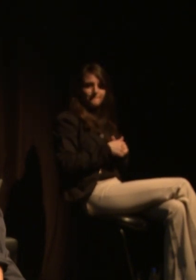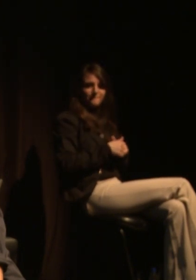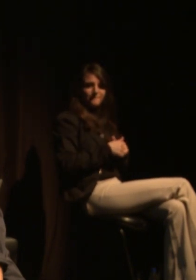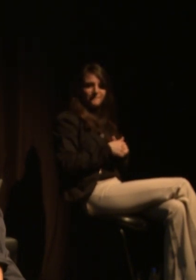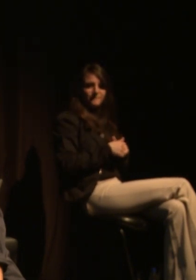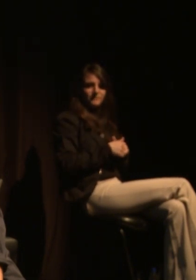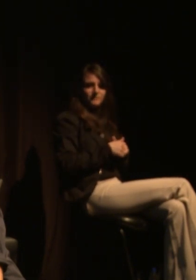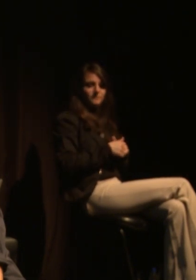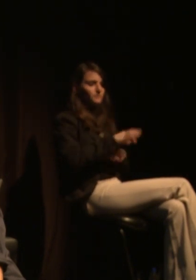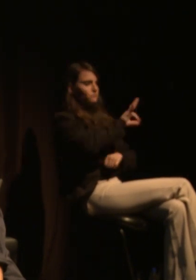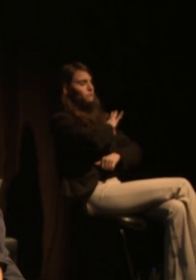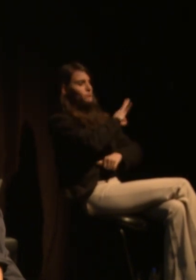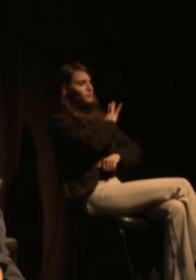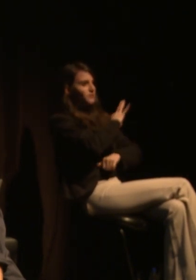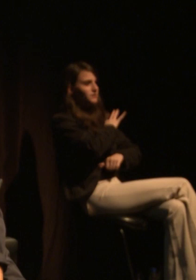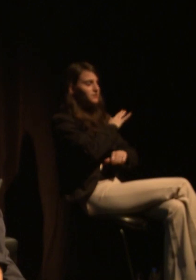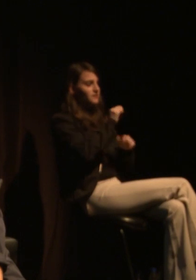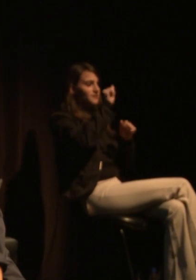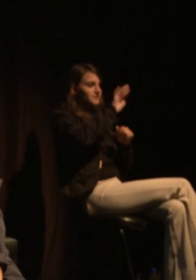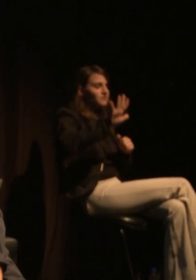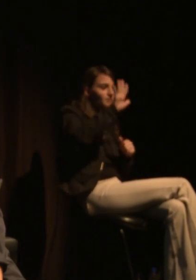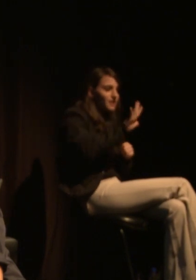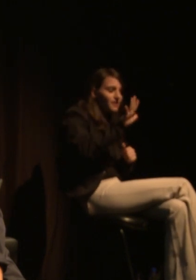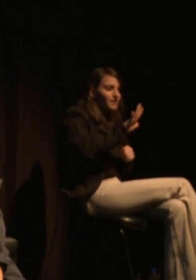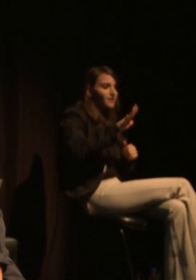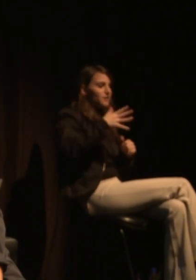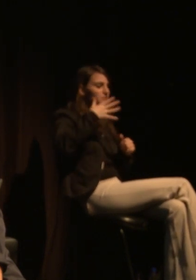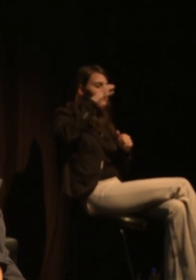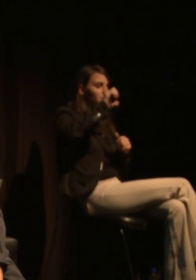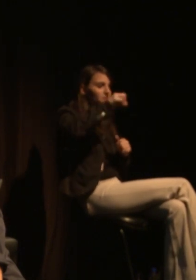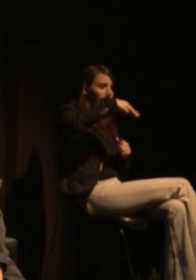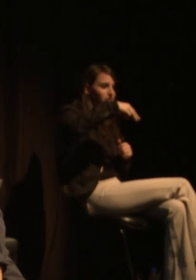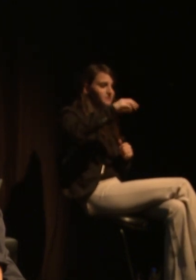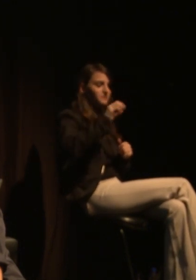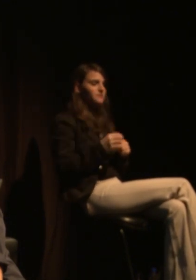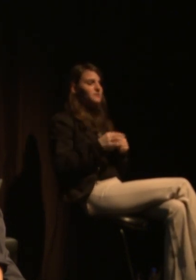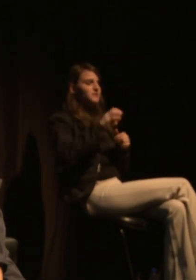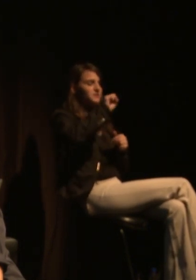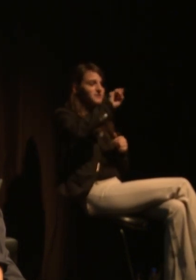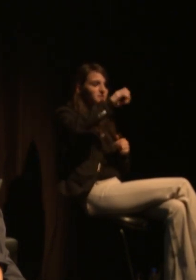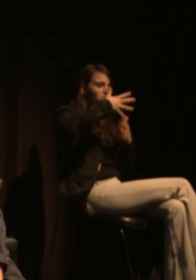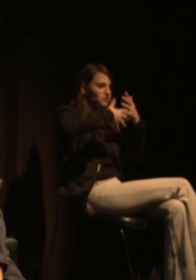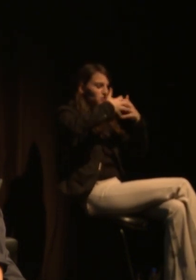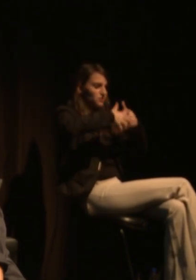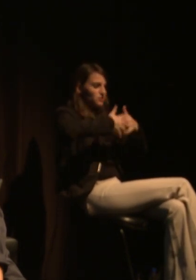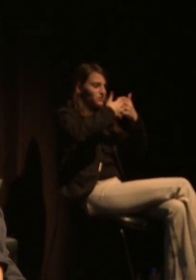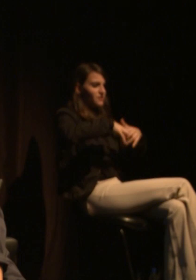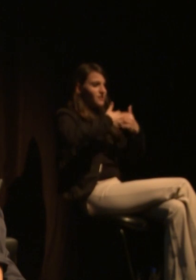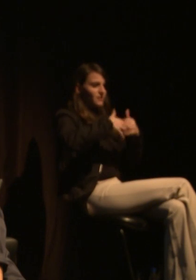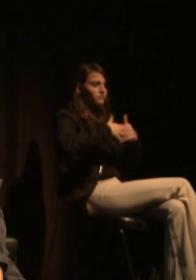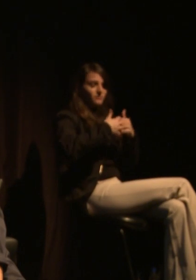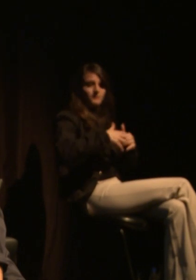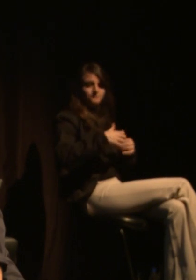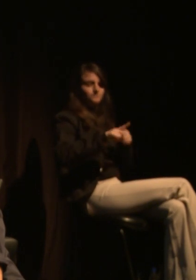Aí você ia fazer política, você ia fazer assembleia, você ia fazer Câmara Municipal, você ia fazer sindicato, para que um dia você também